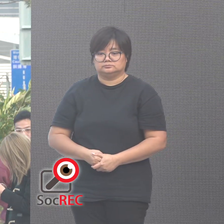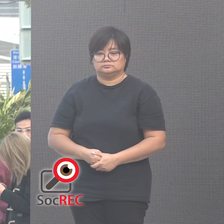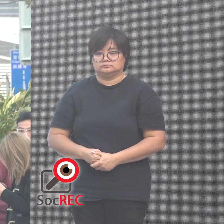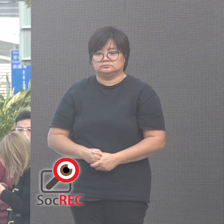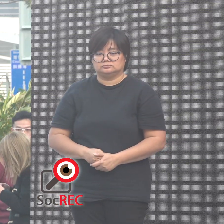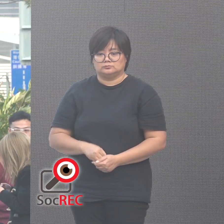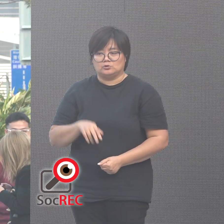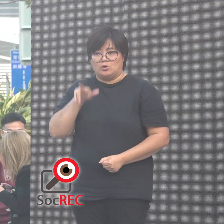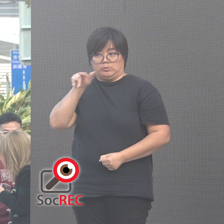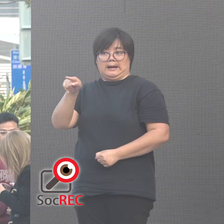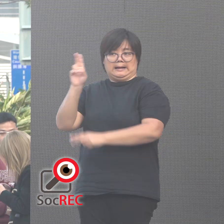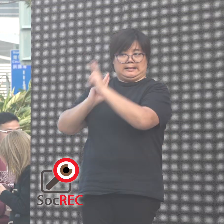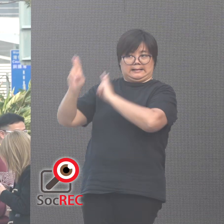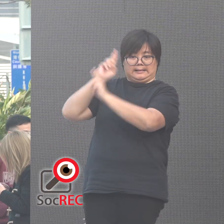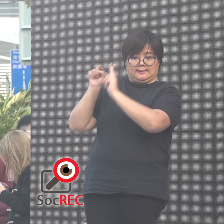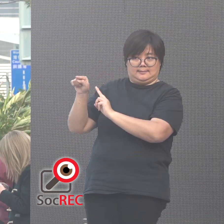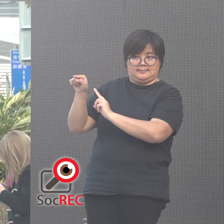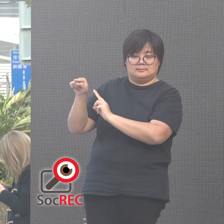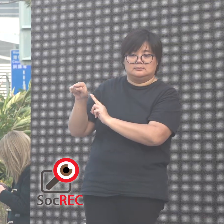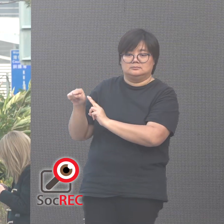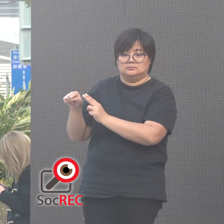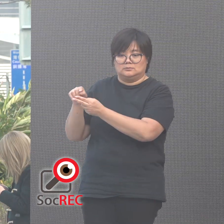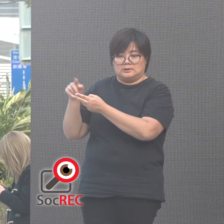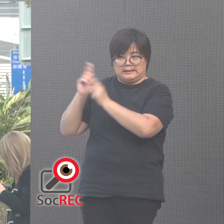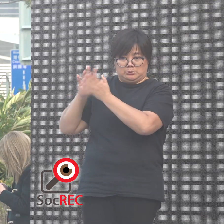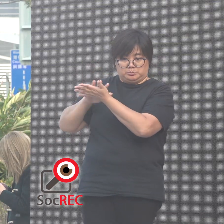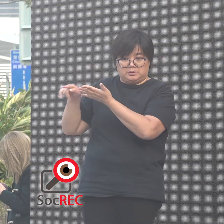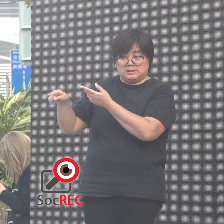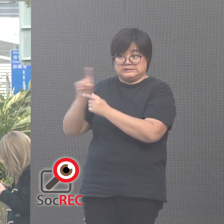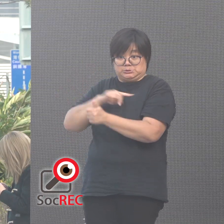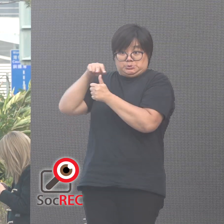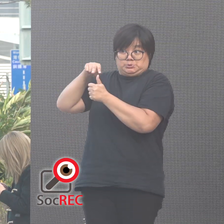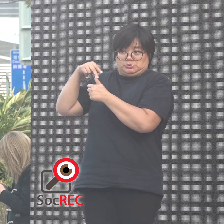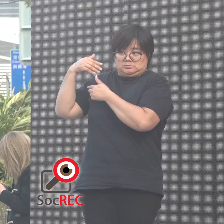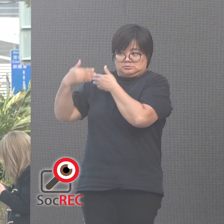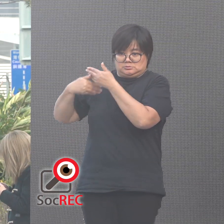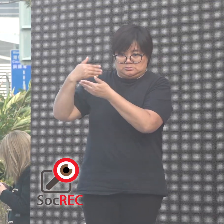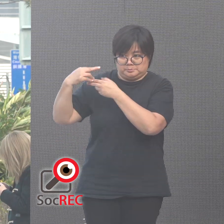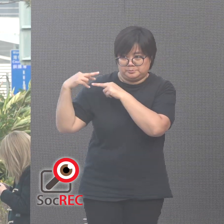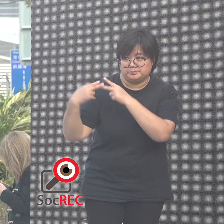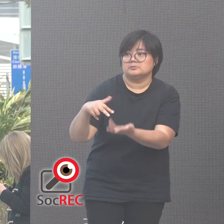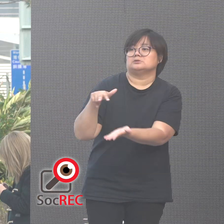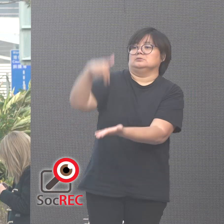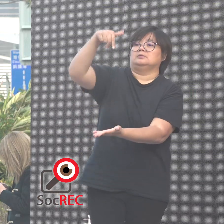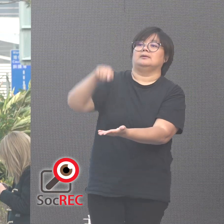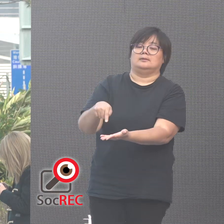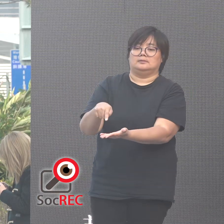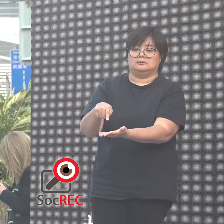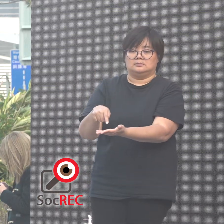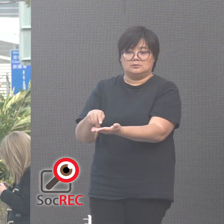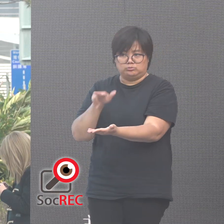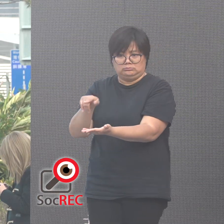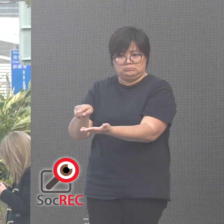眾多這些由自治過渡到獨立的國家，他們的體制的穩定、經